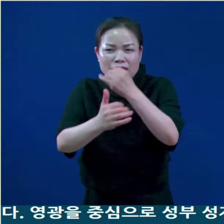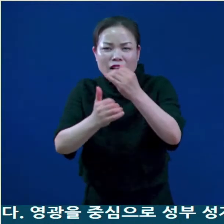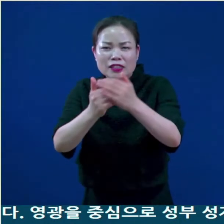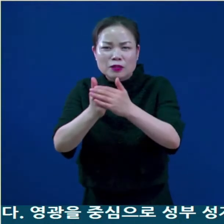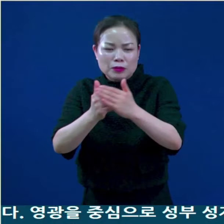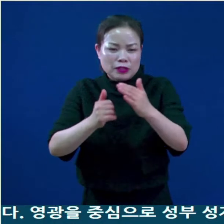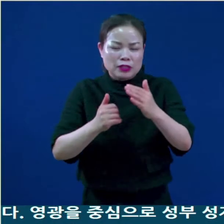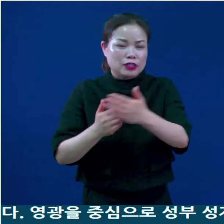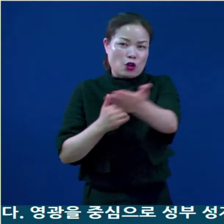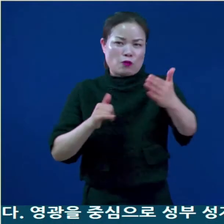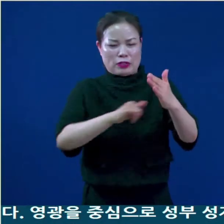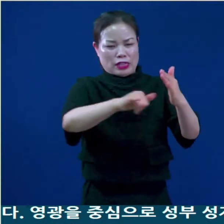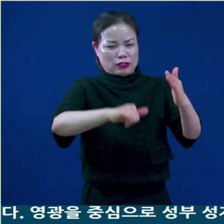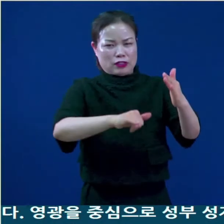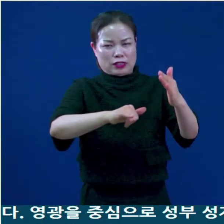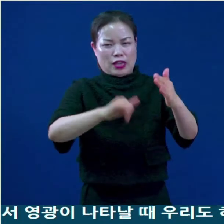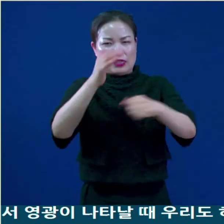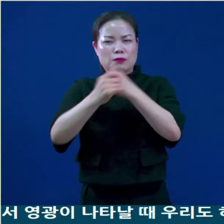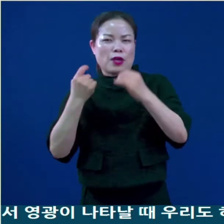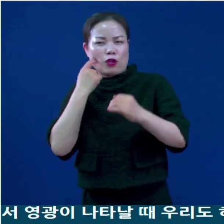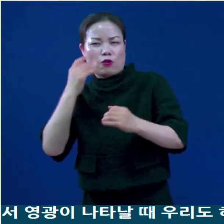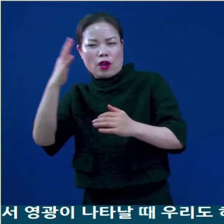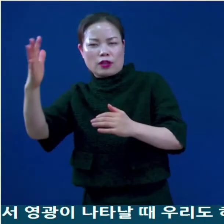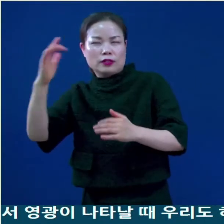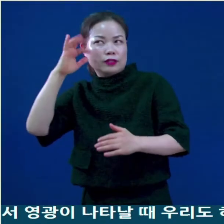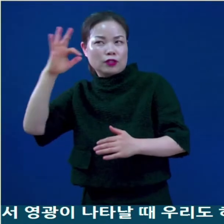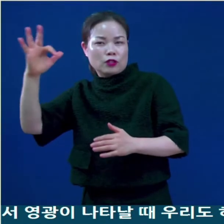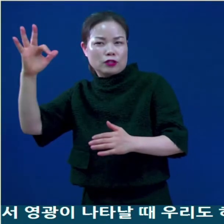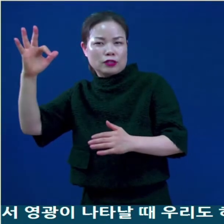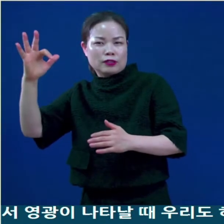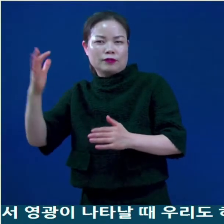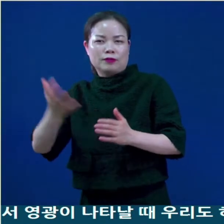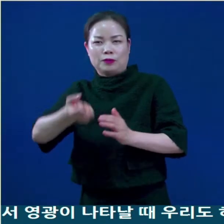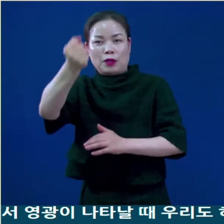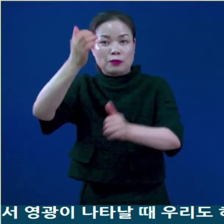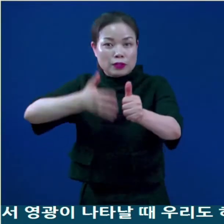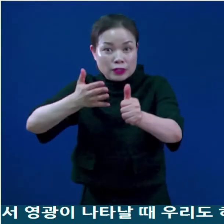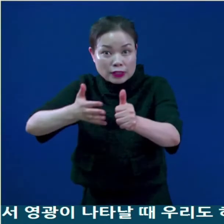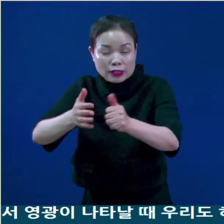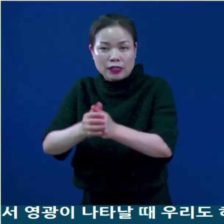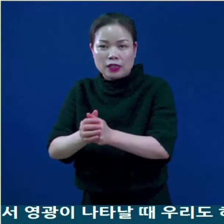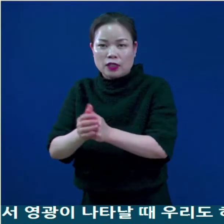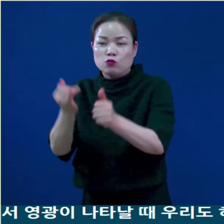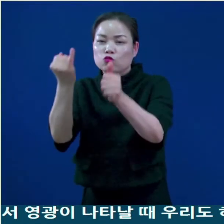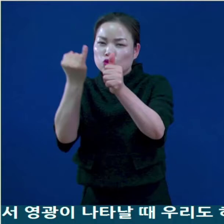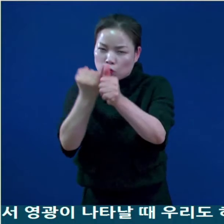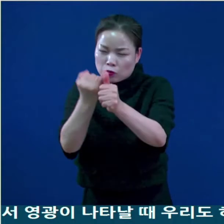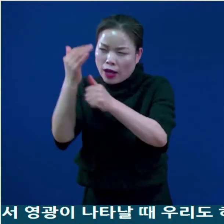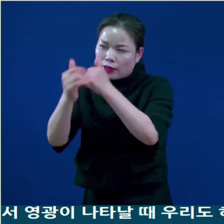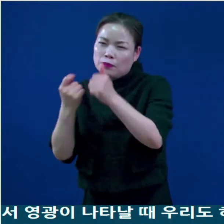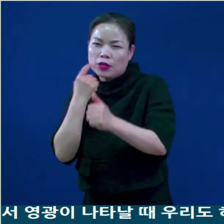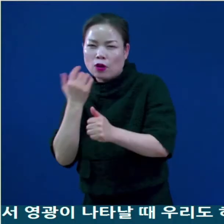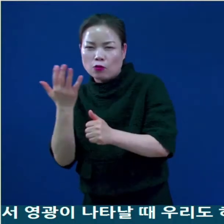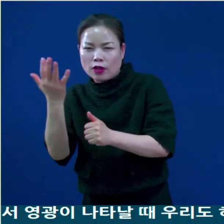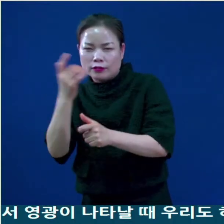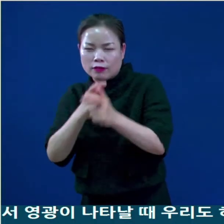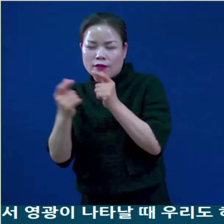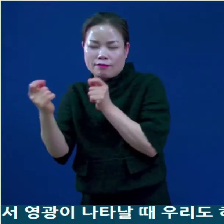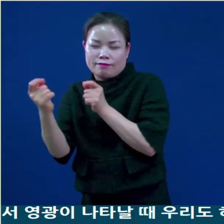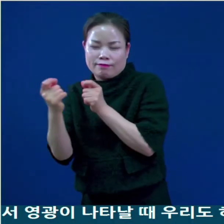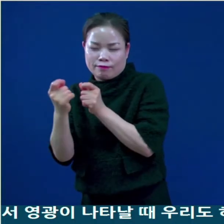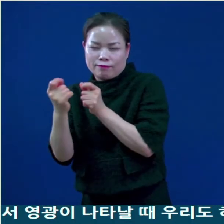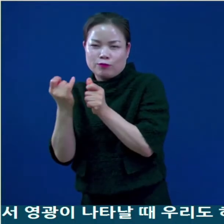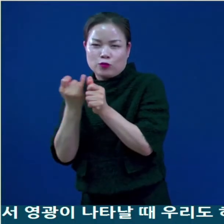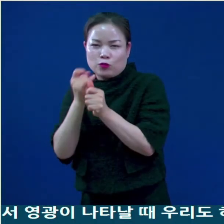영광이 임하기를 사모하십시다. 부부 사이에도 하나님의 영광이 있으면 더